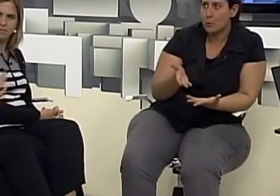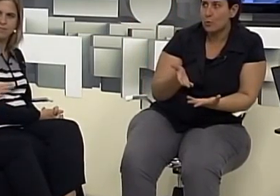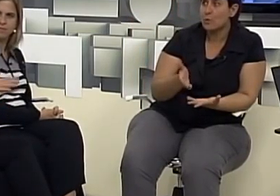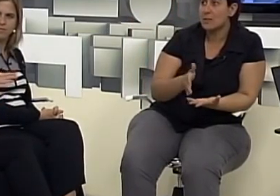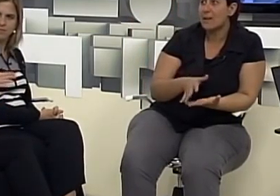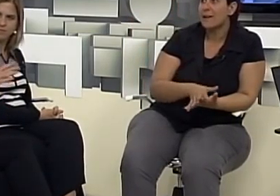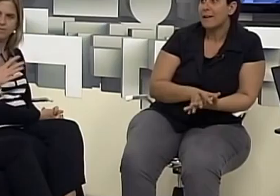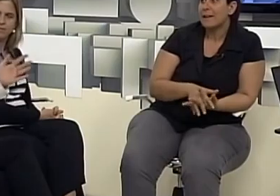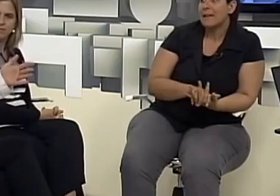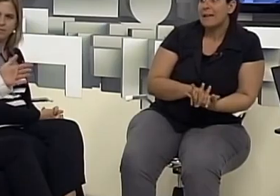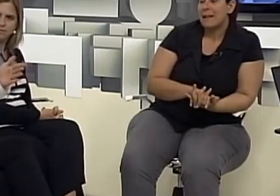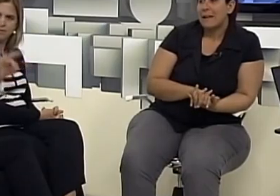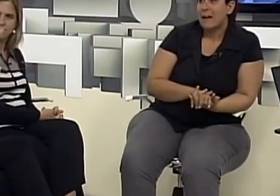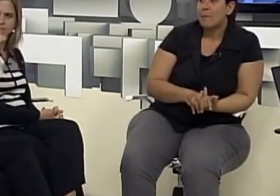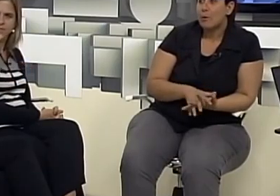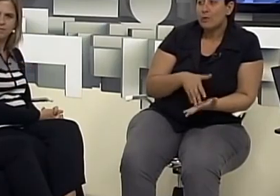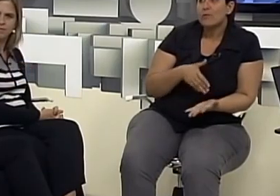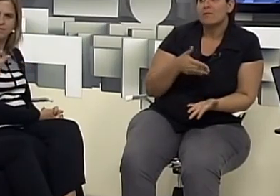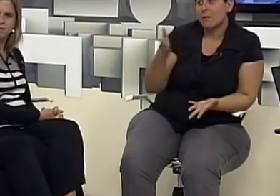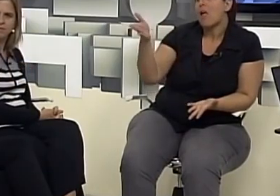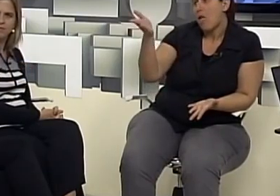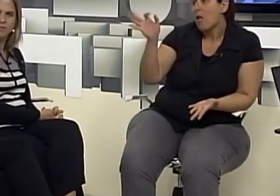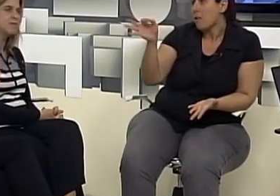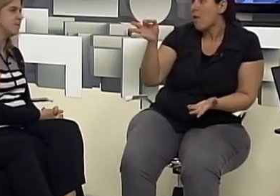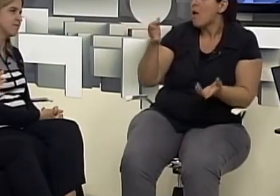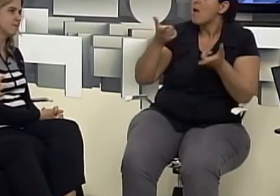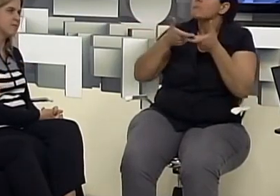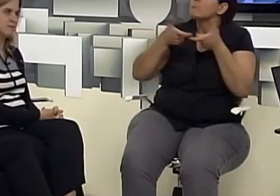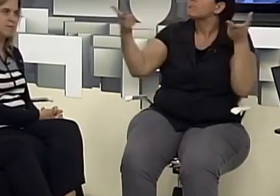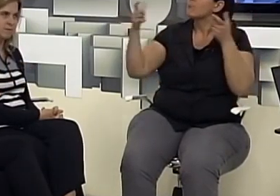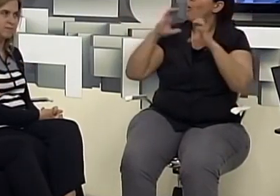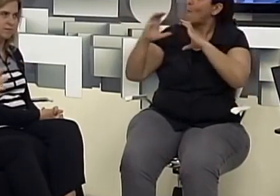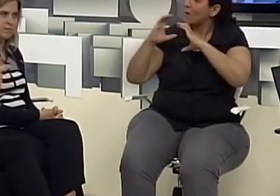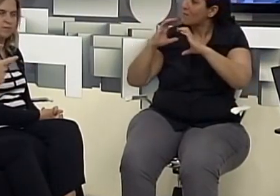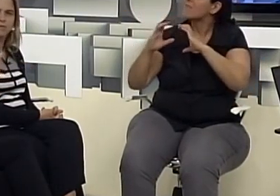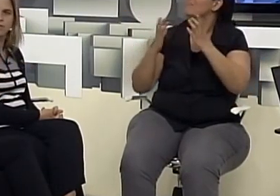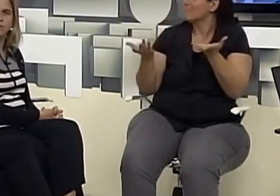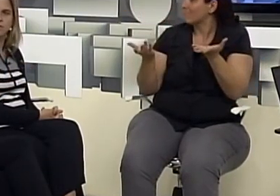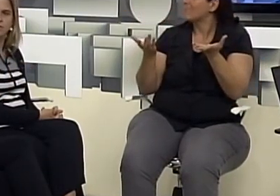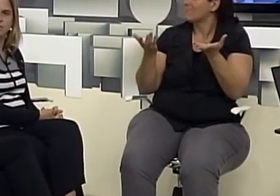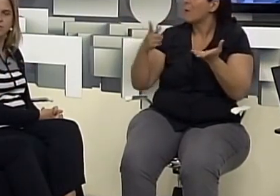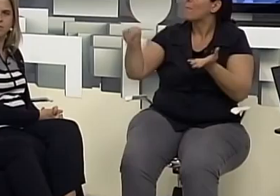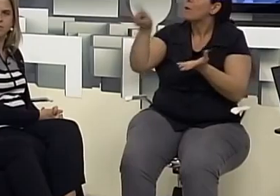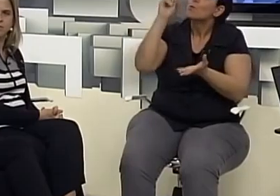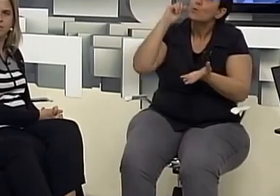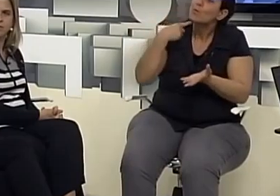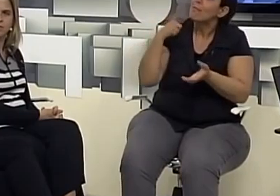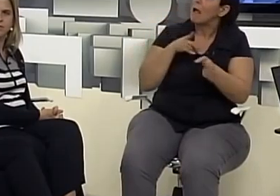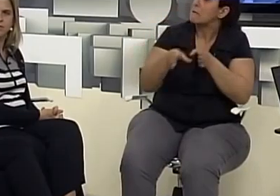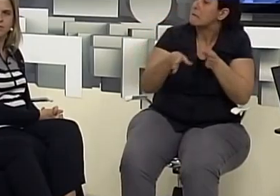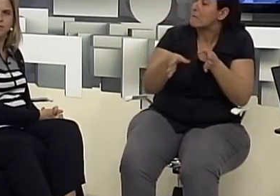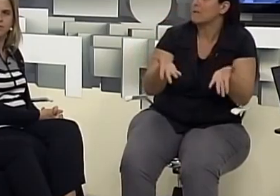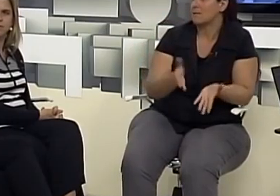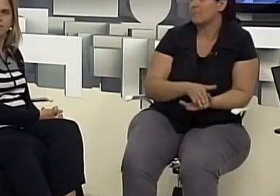para os surdos. É, sim, há muito... ampliando, né, a comunicação nos meios de comunicação de massa.